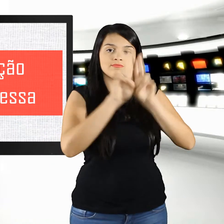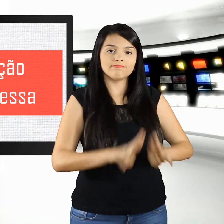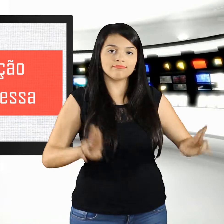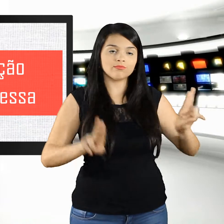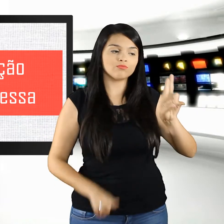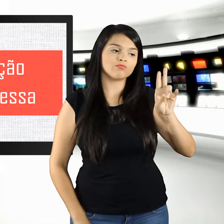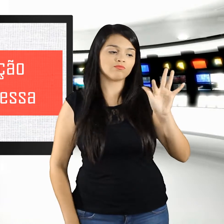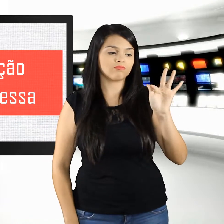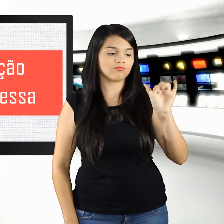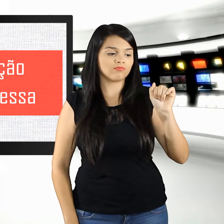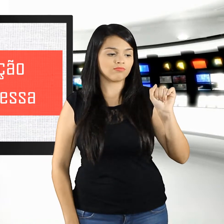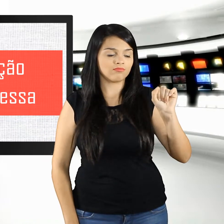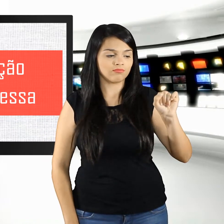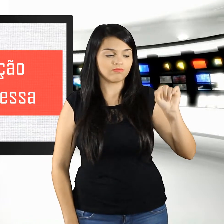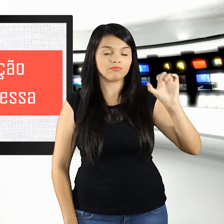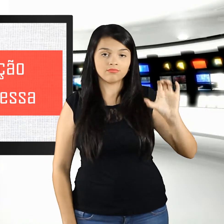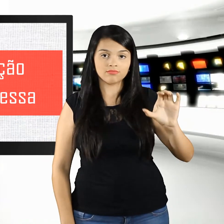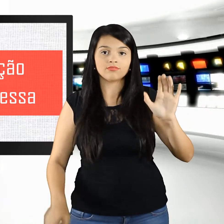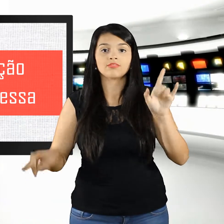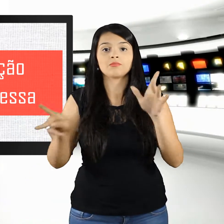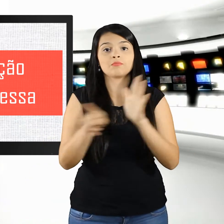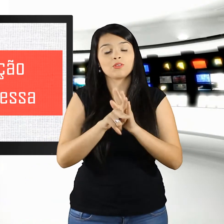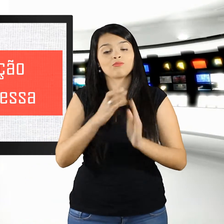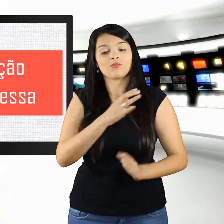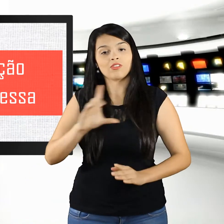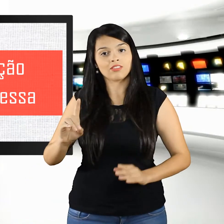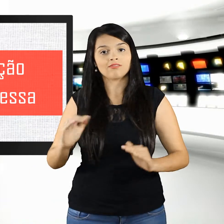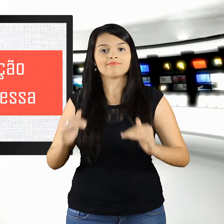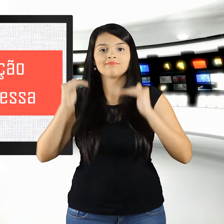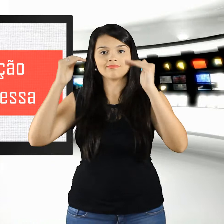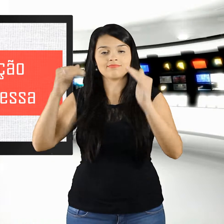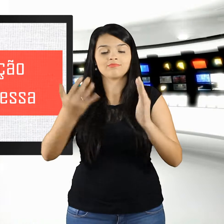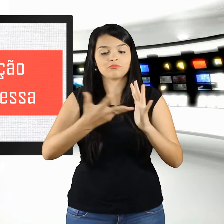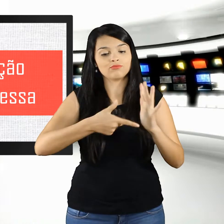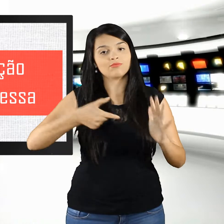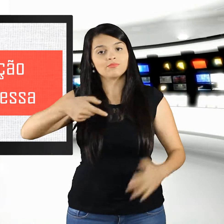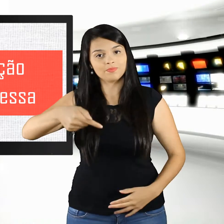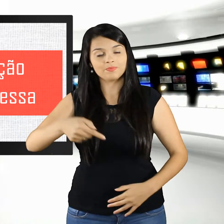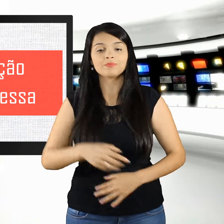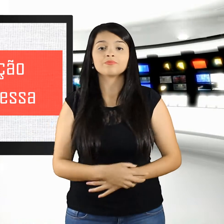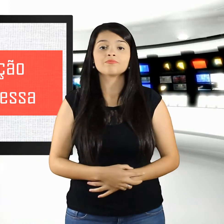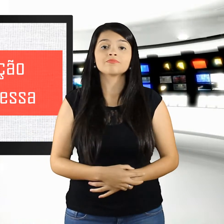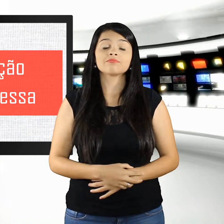UFSC, e coordenador executivo do 7º ProLibras. No entanto, é